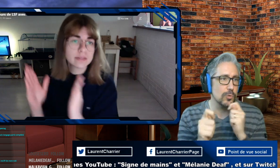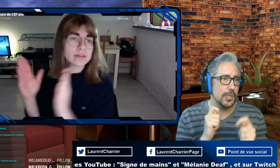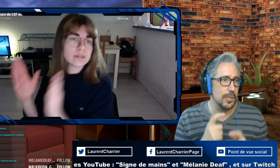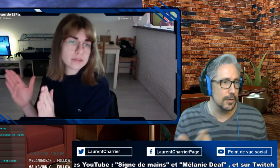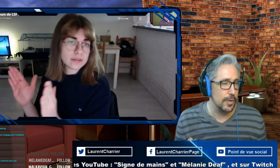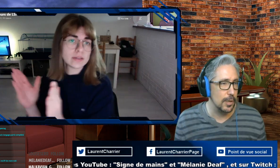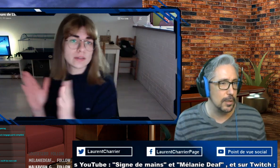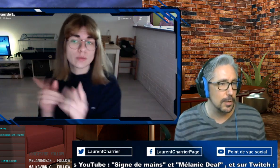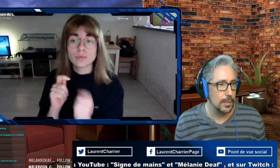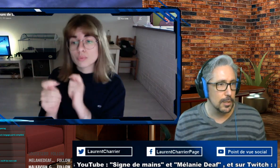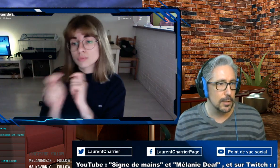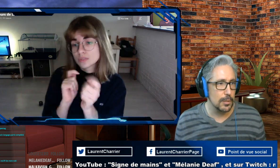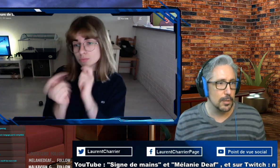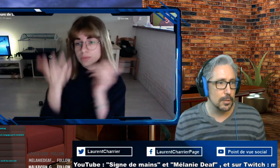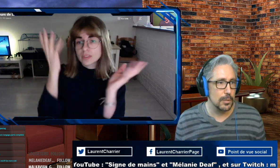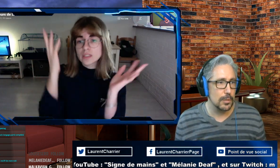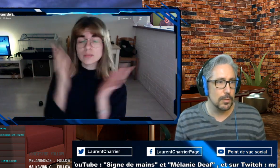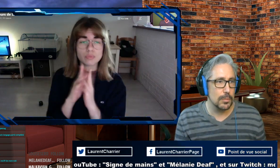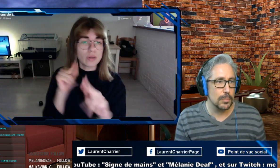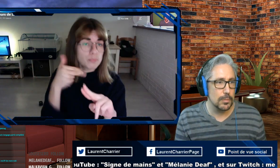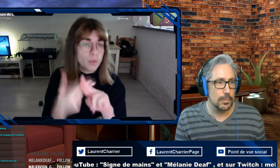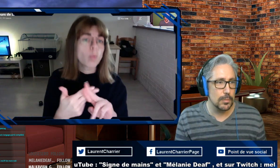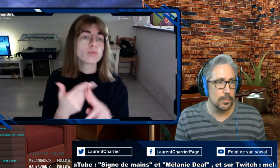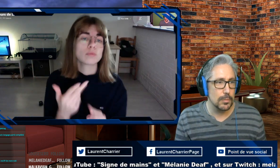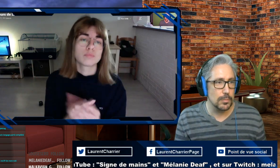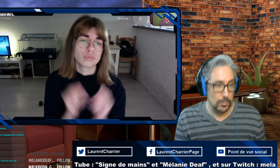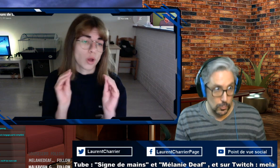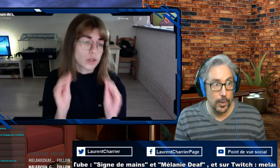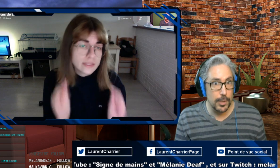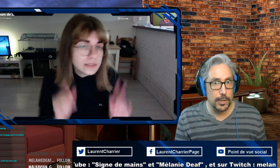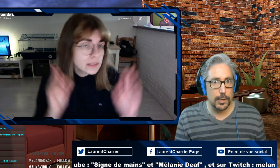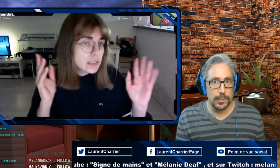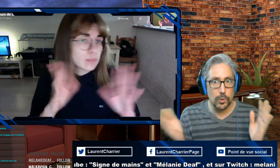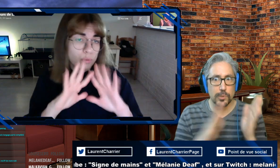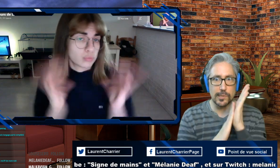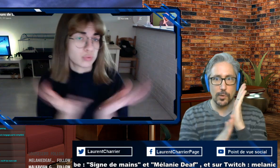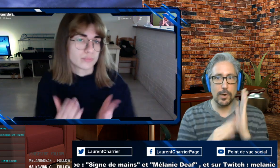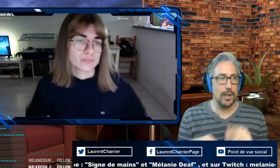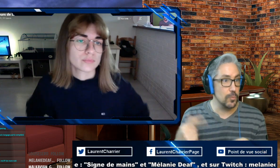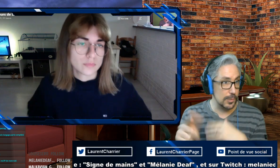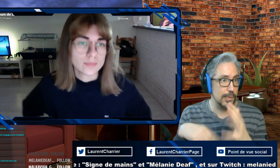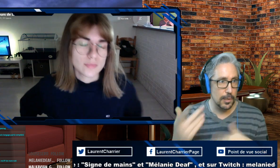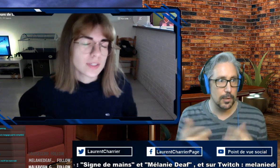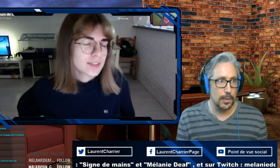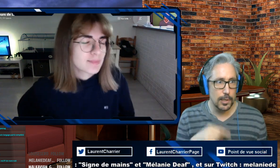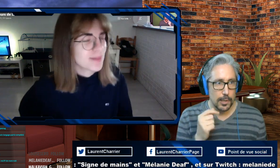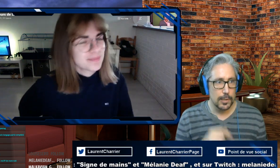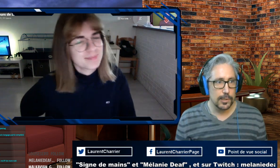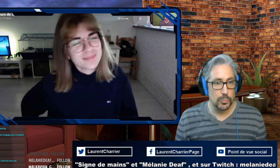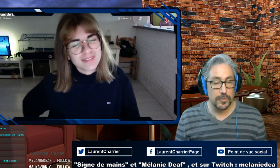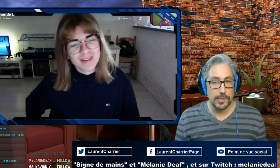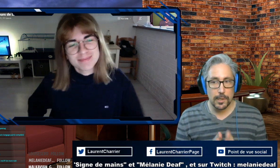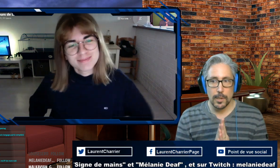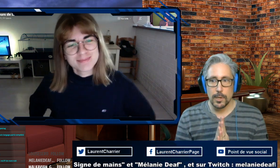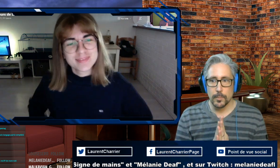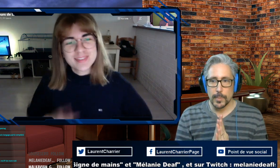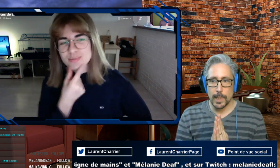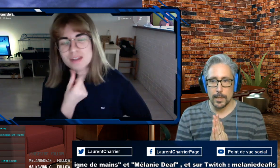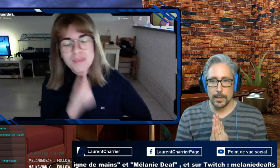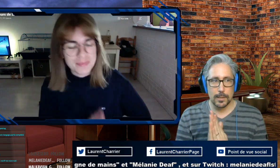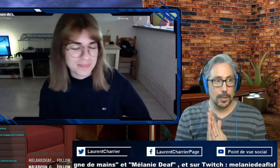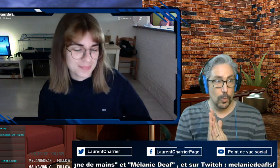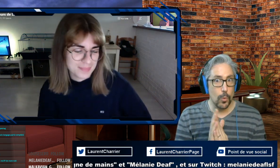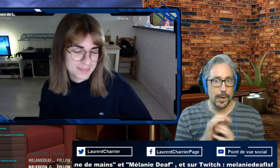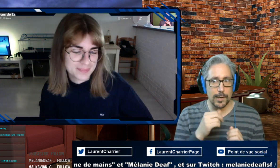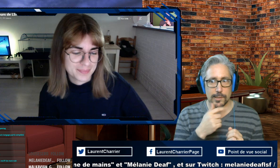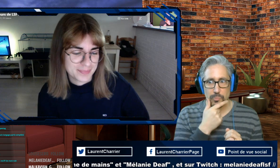mieux des. discuter, voilà. Écouter, répondre, Ouais, enseigner. il y a le côté, c'est en live, donc c'est plus facile. C'est plus